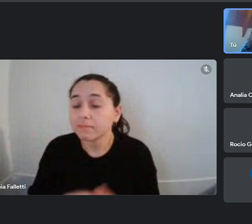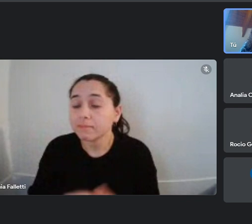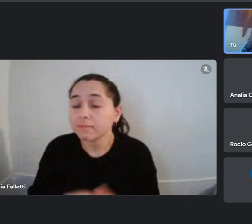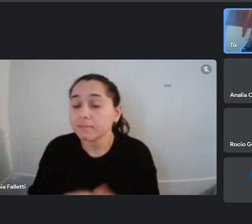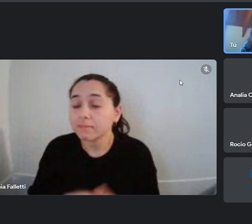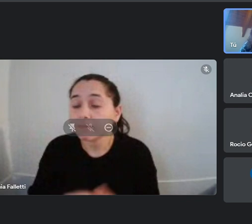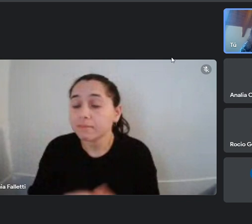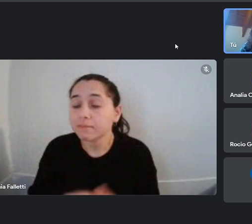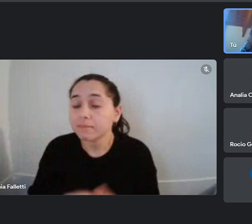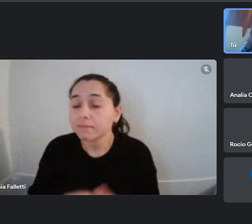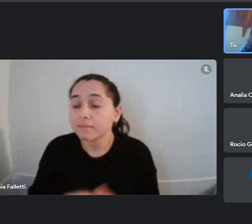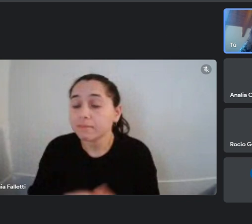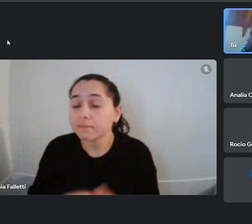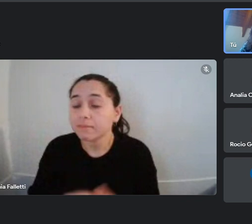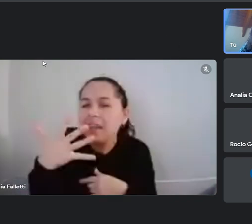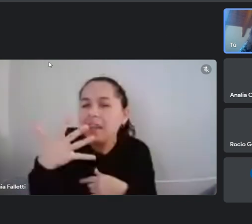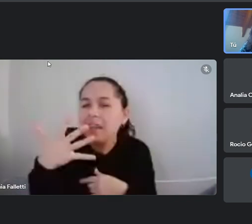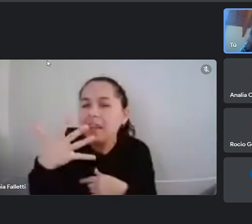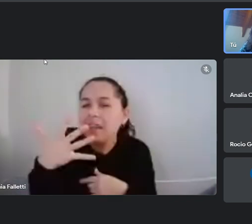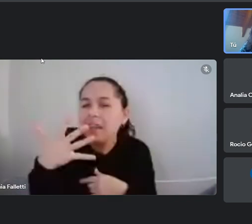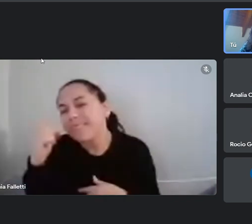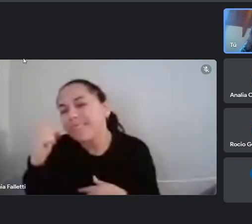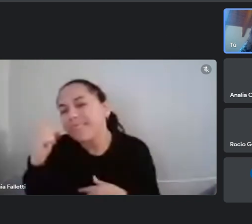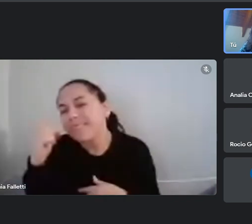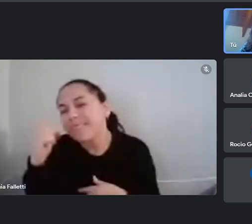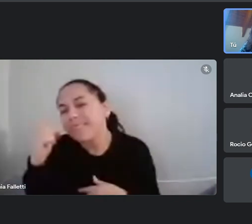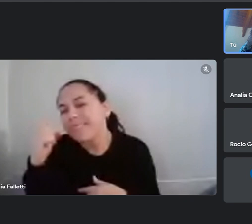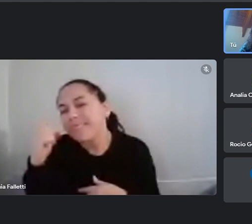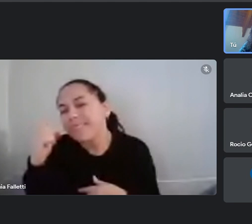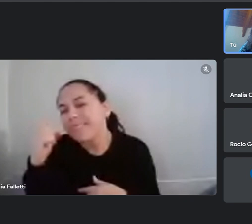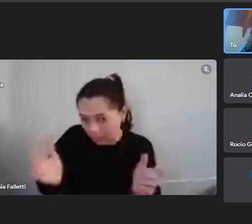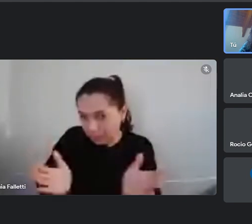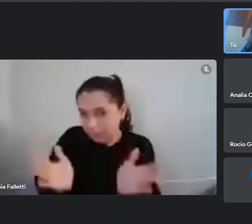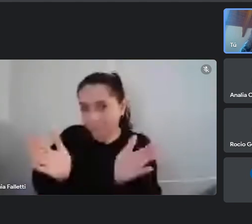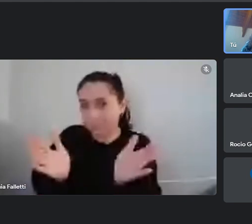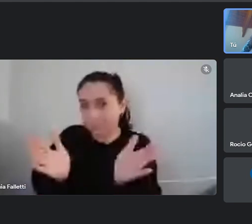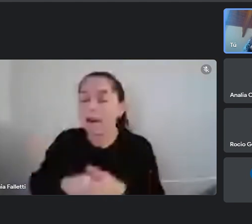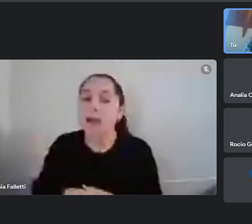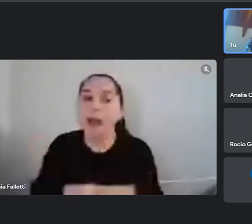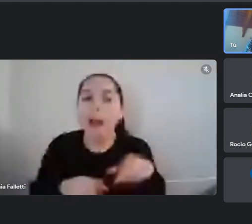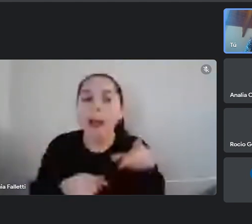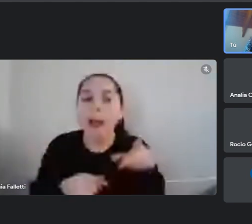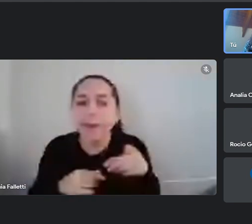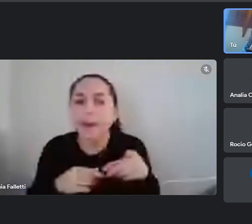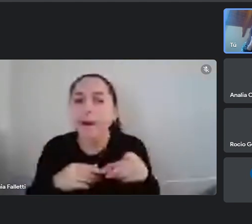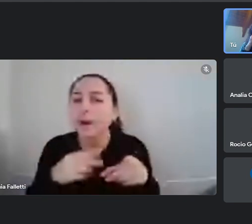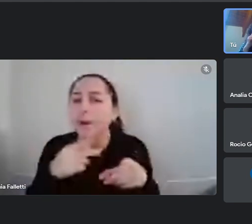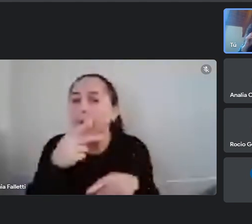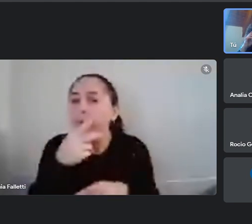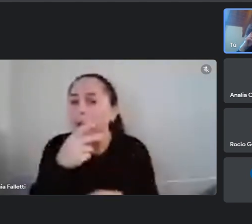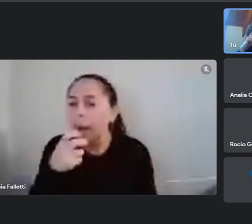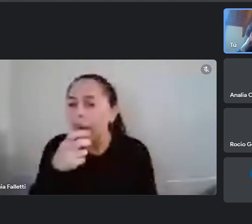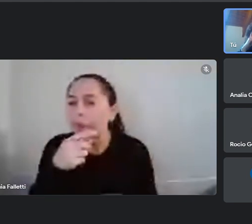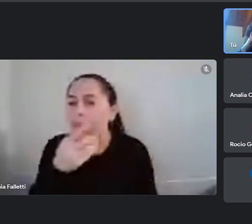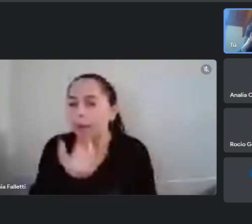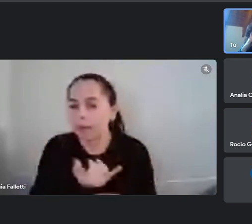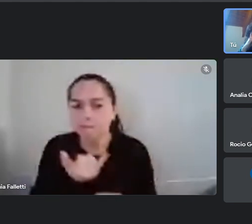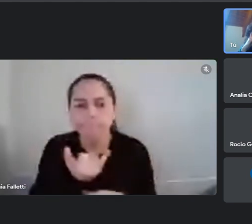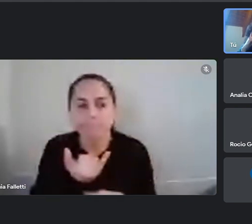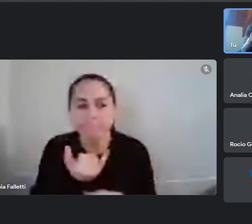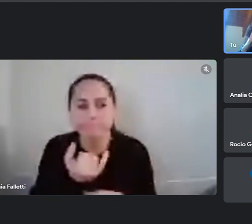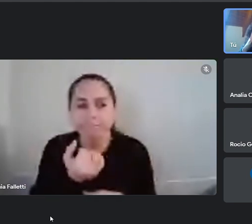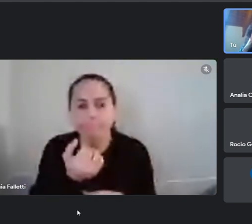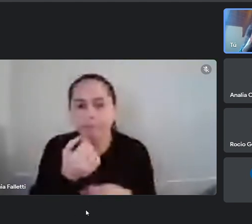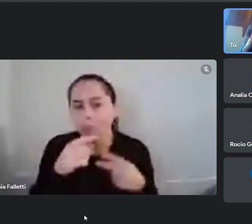Acá tenemos otro verbo también que yo no lo anoté. Ah, no, could serve está las dos veces, sí. Ahí está. Tienen que hacer esta traducción. ¿Puede